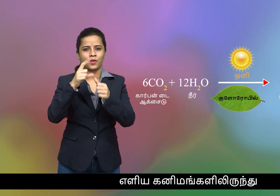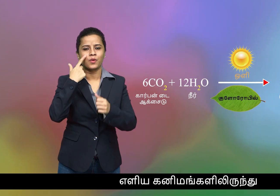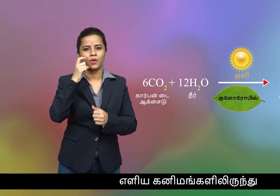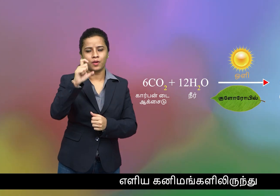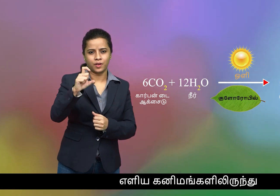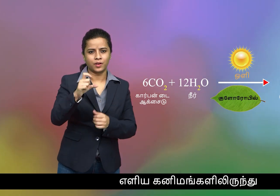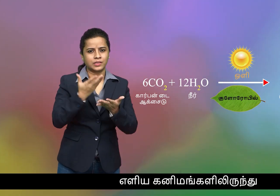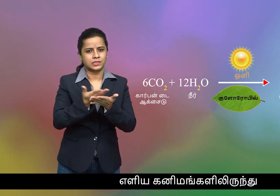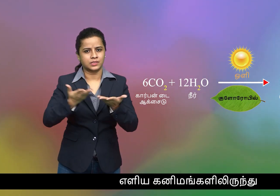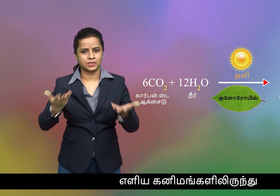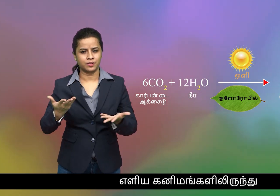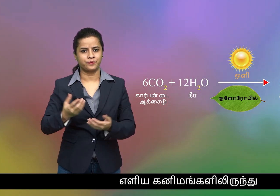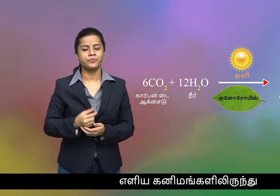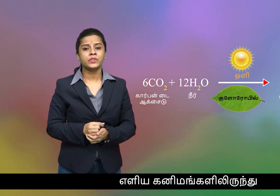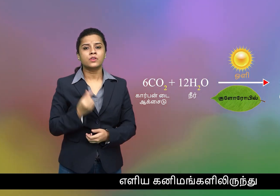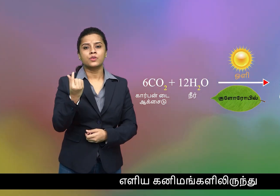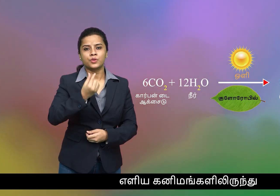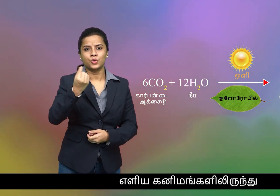எளிய கனிமங்களிலிருந்து